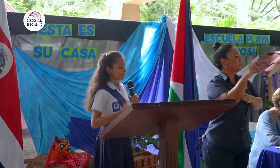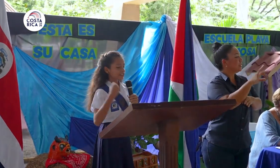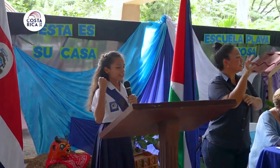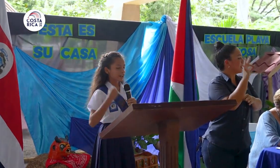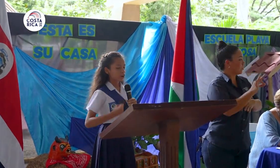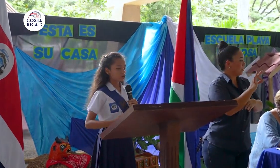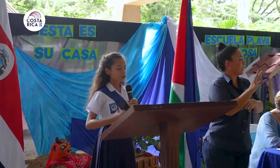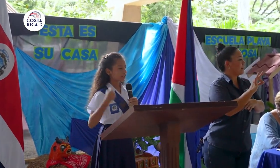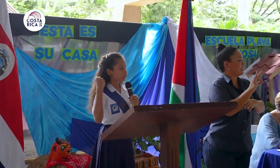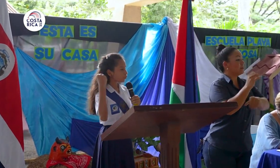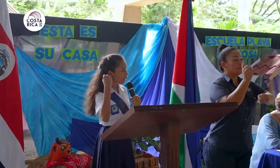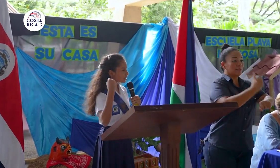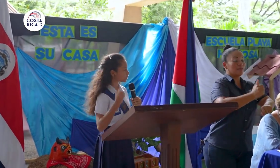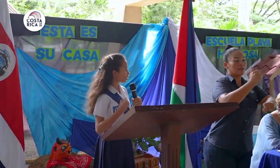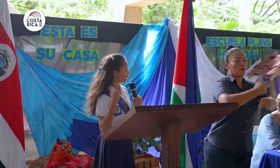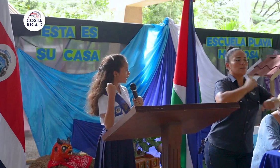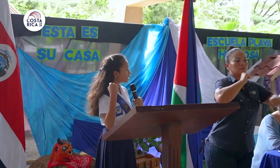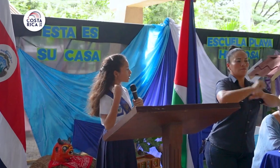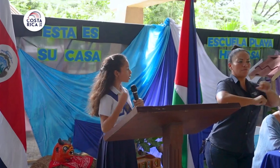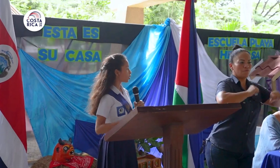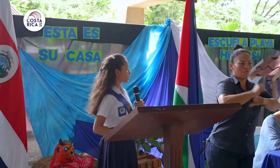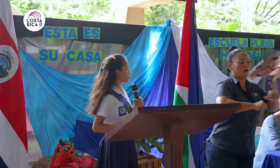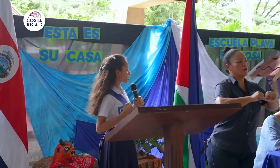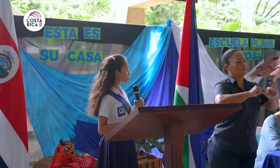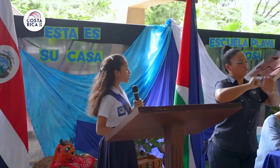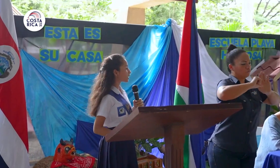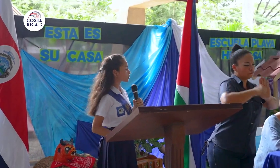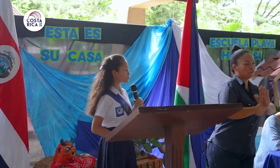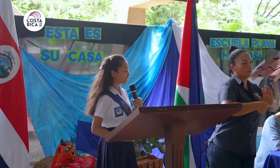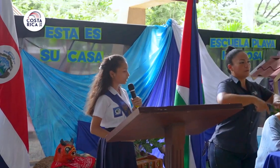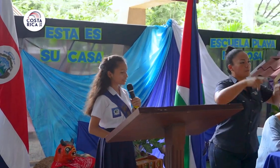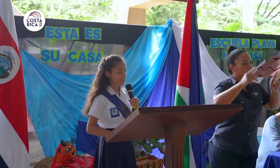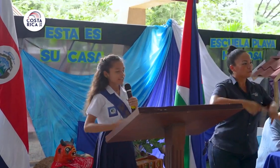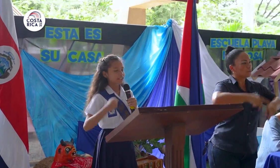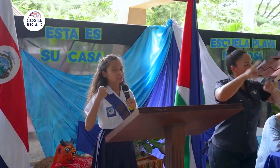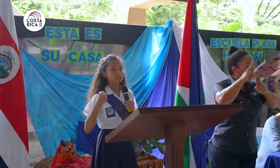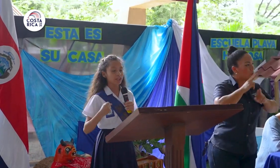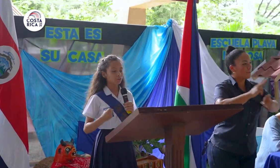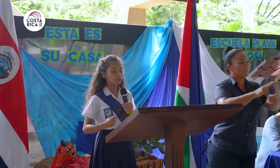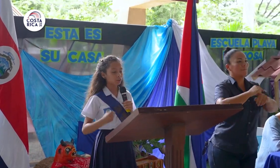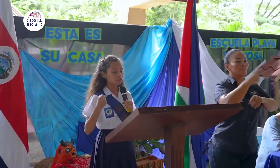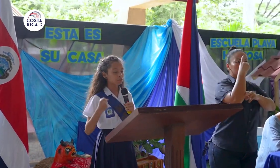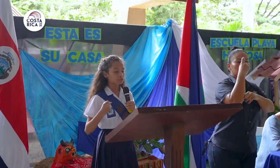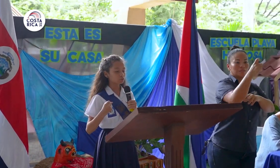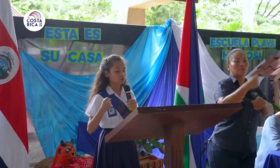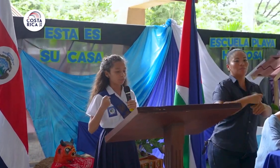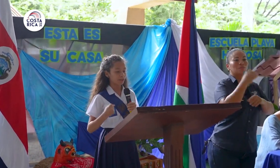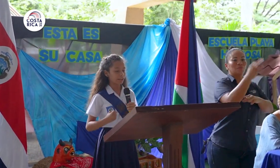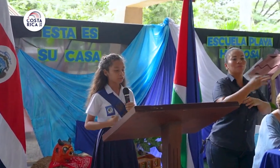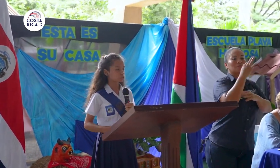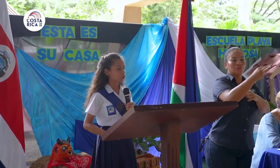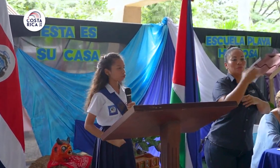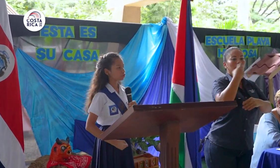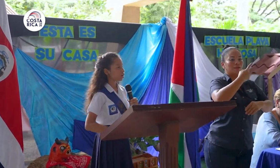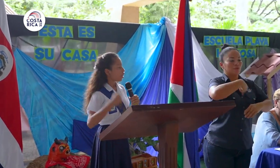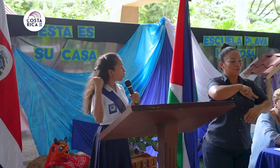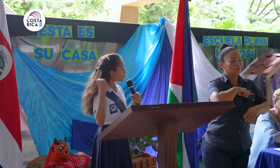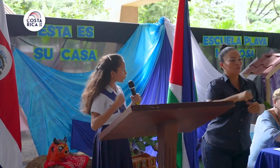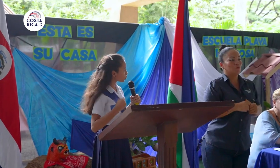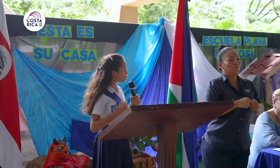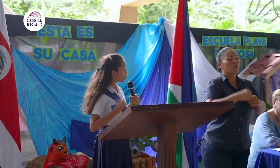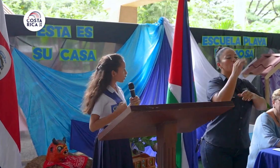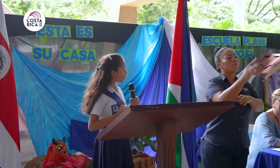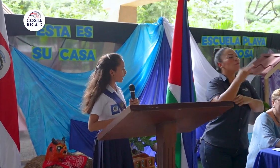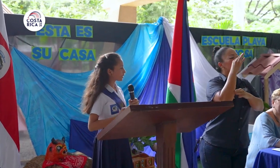1989 se creó con esfuerzo y ahínco de personas humildes que soñaron con un futuro para nosotros,